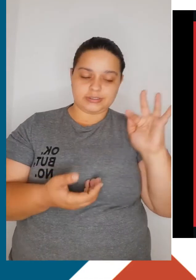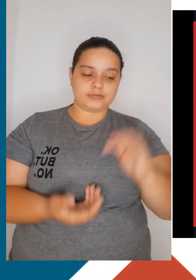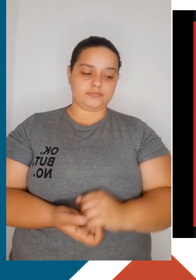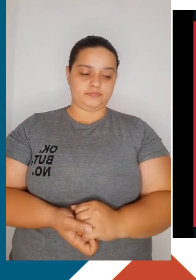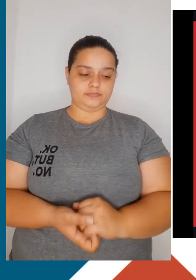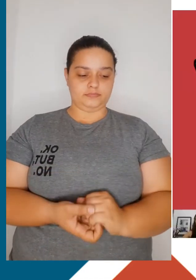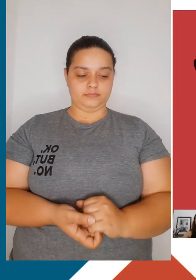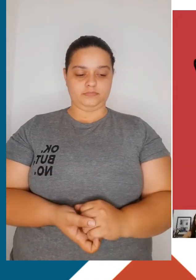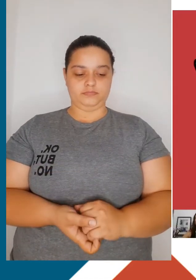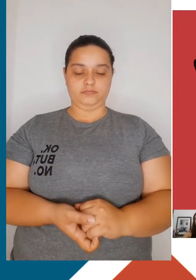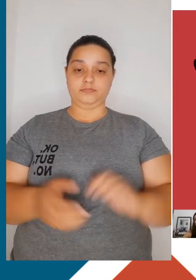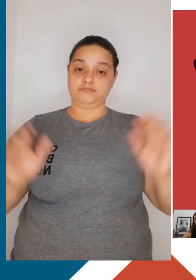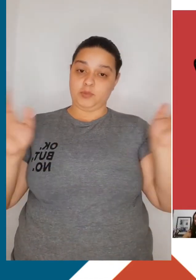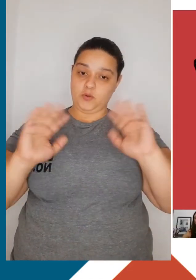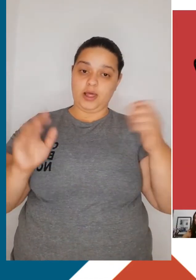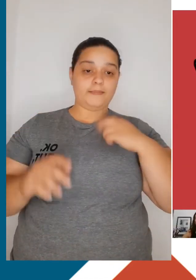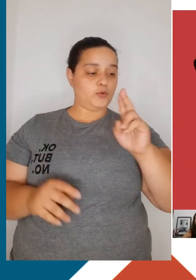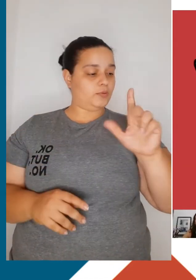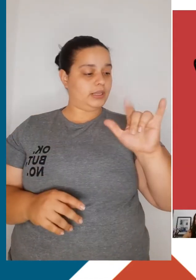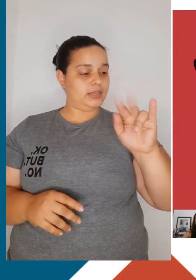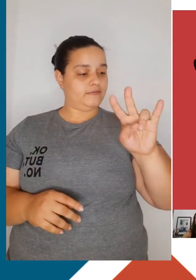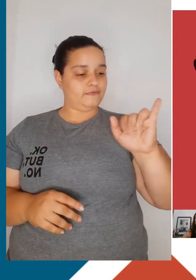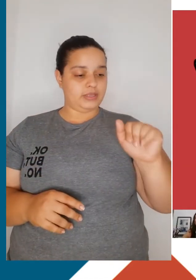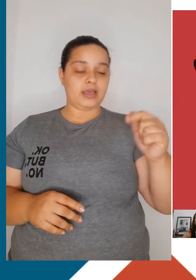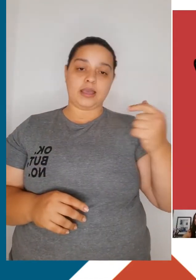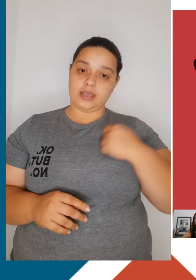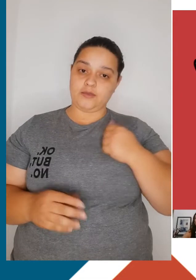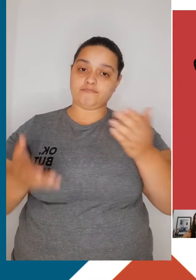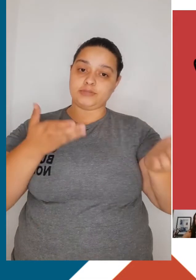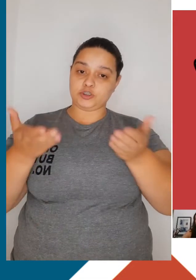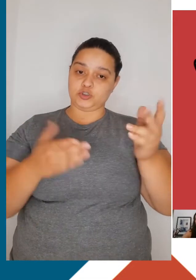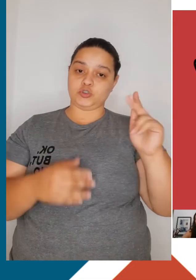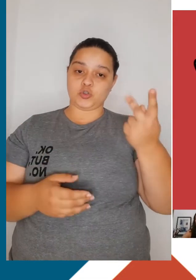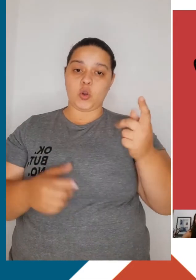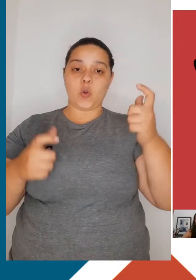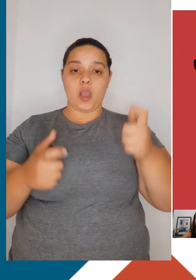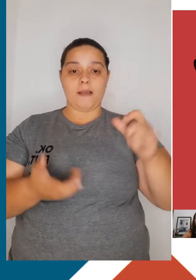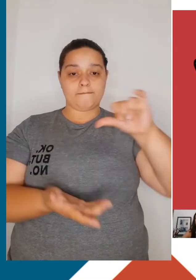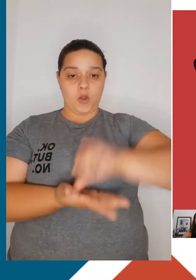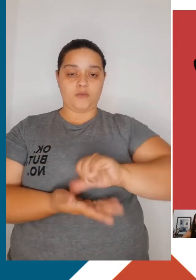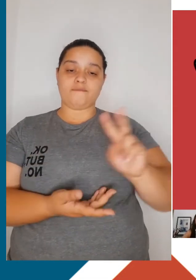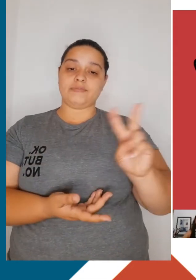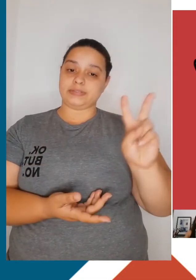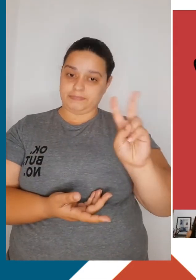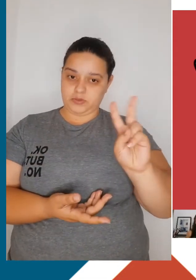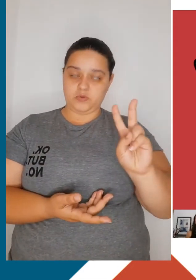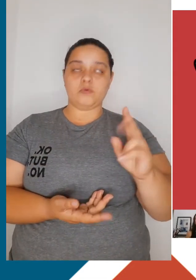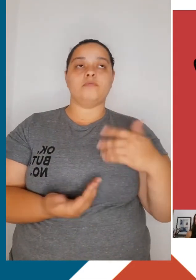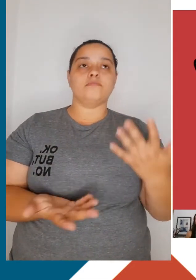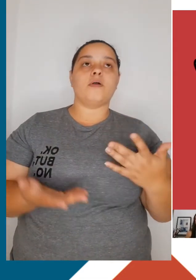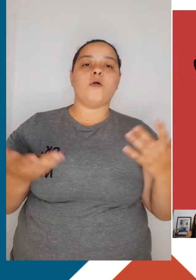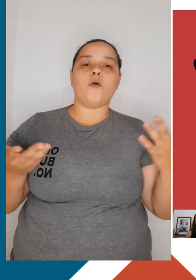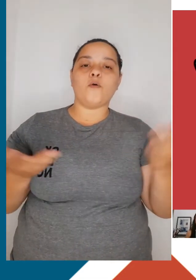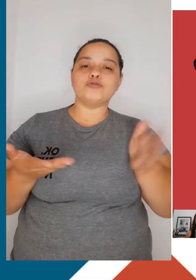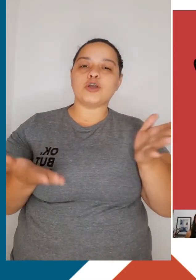Lívia. Olá, pessoal, meu nome é Lívia, eu sou mediadora de História do Polo de Vila Isabel e agora que a gente